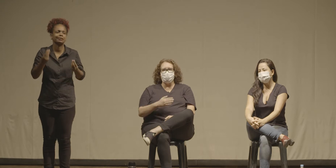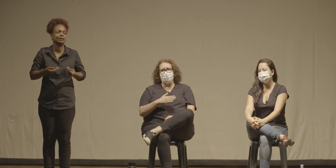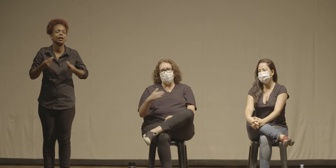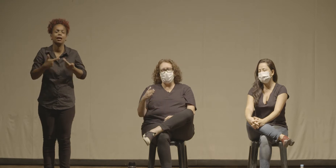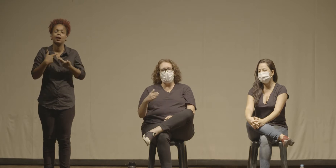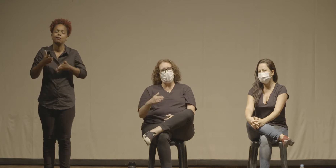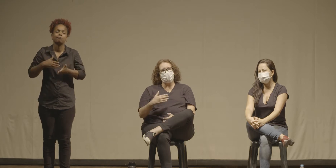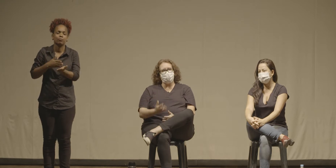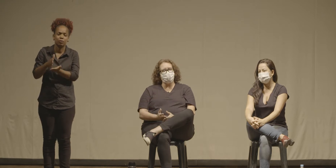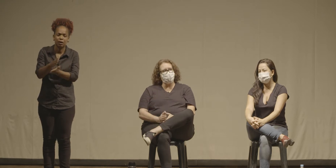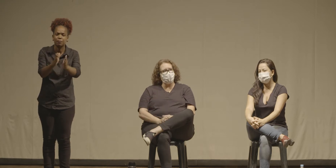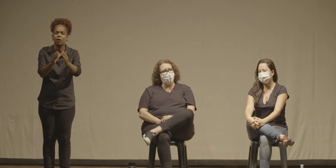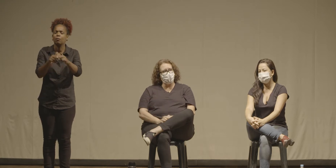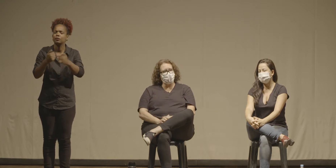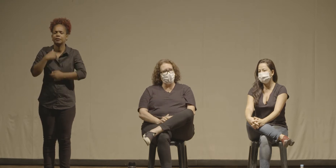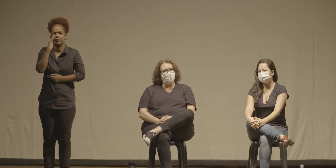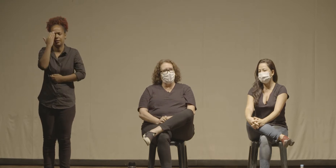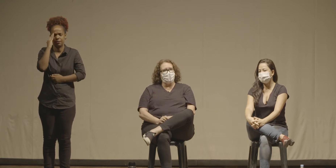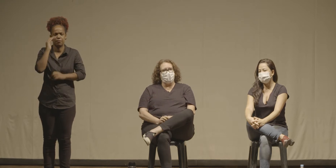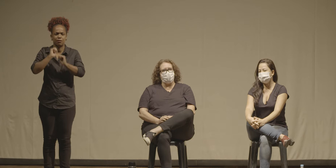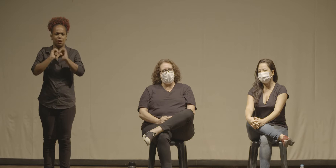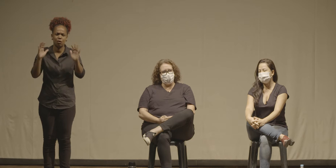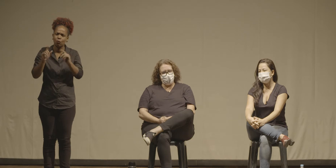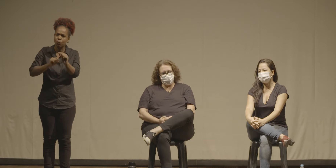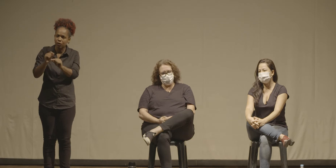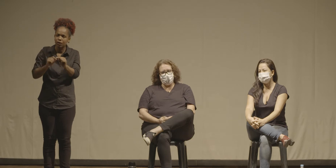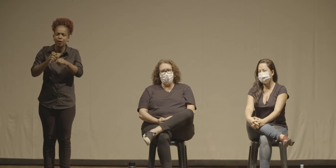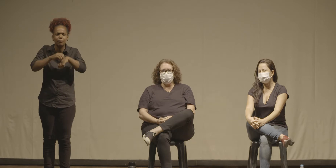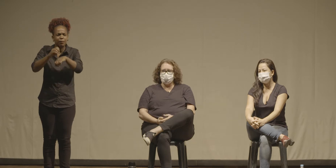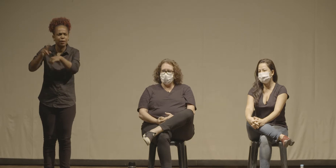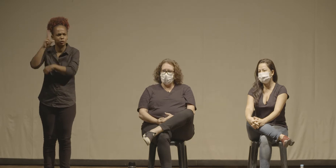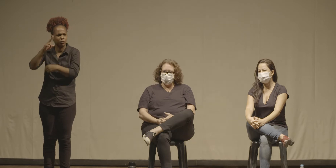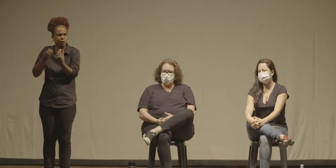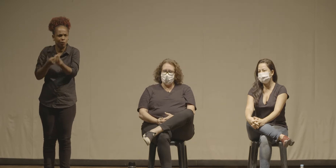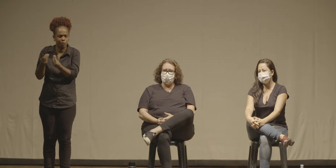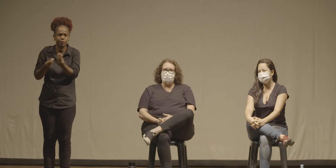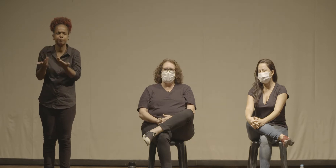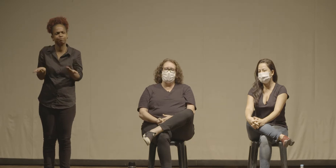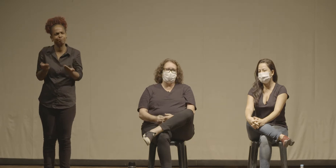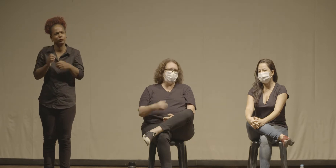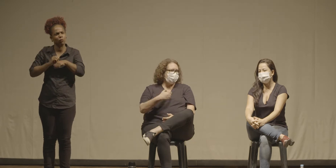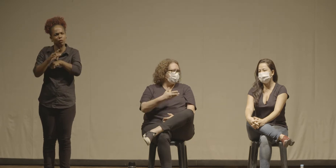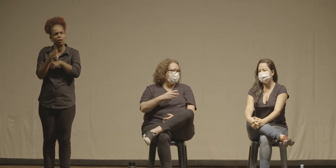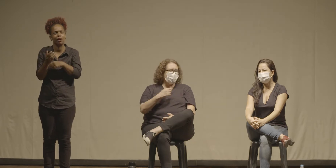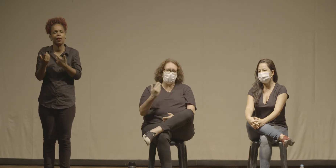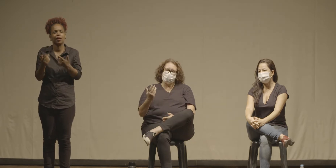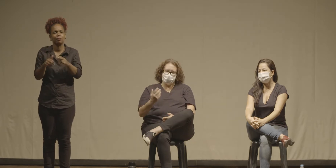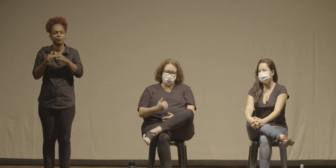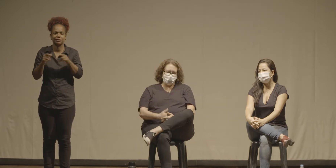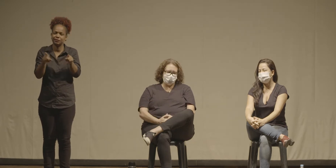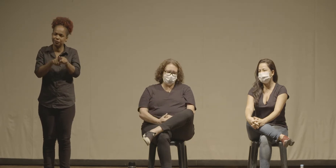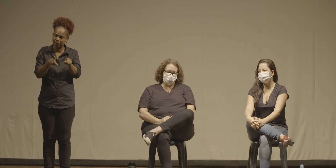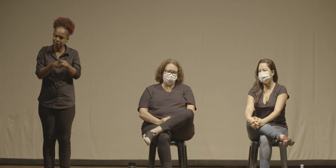esse caminho para percorrer quando a gente entendeu que, para contar essa história, a gente tinha que contar, e a gente se baseou também